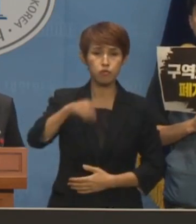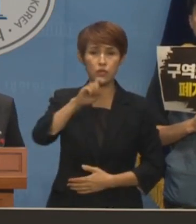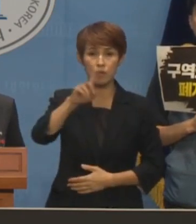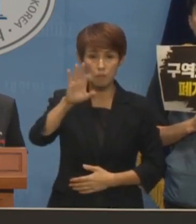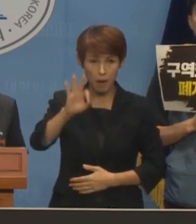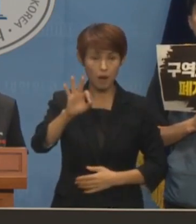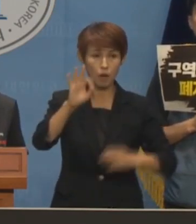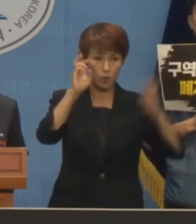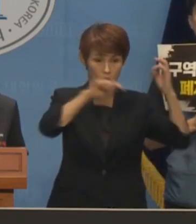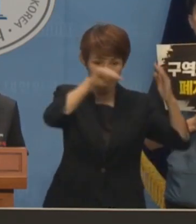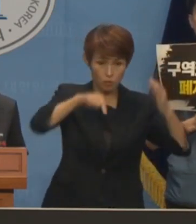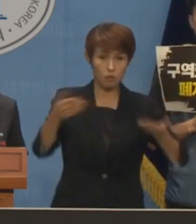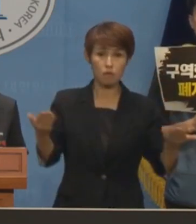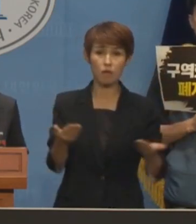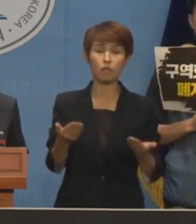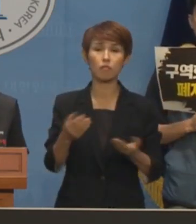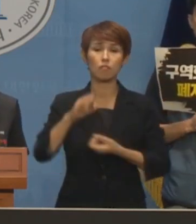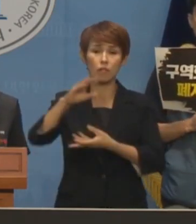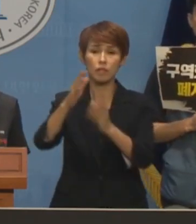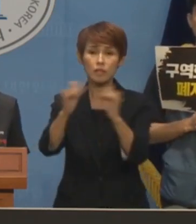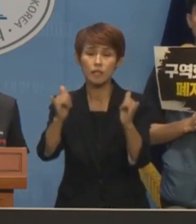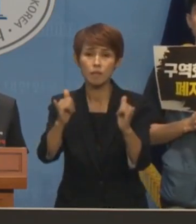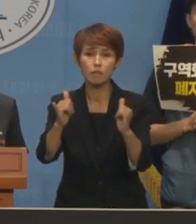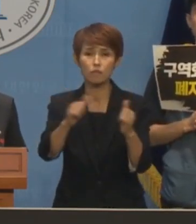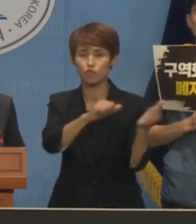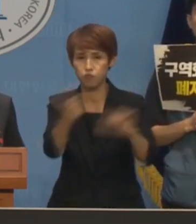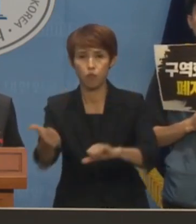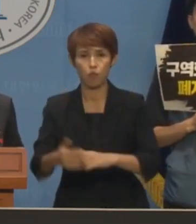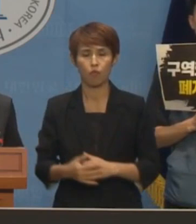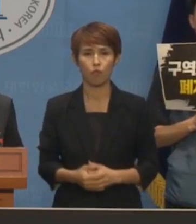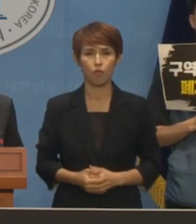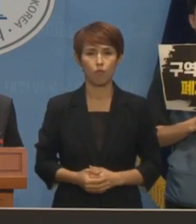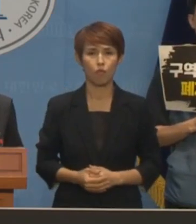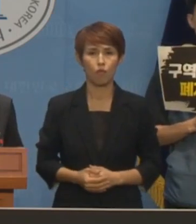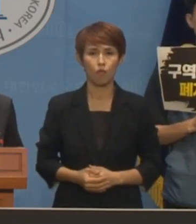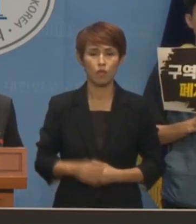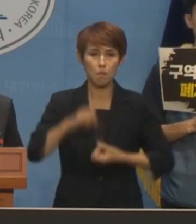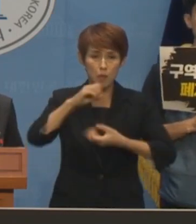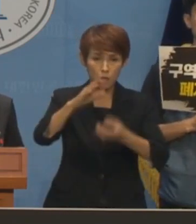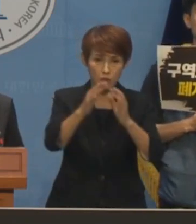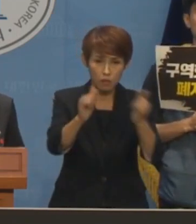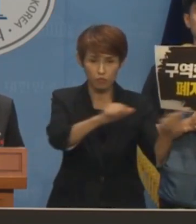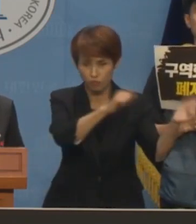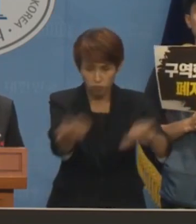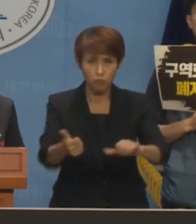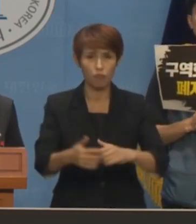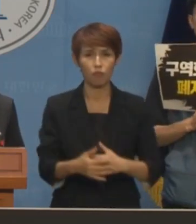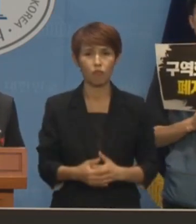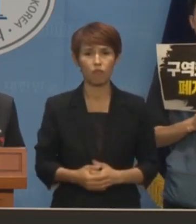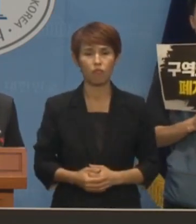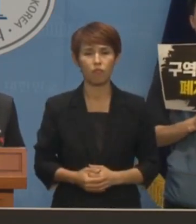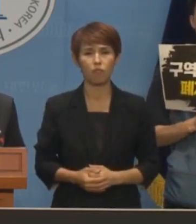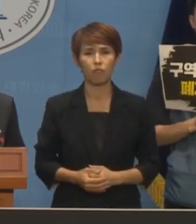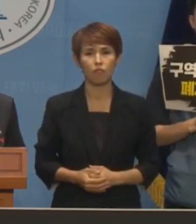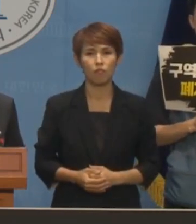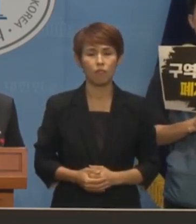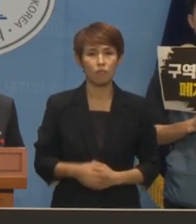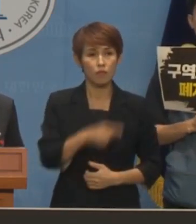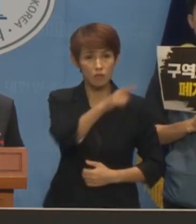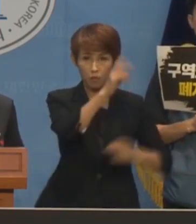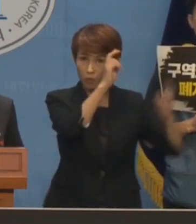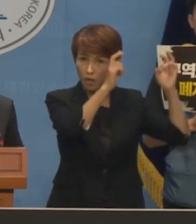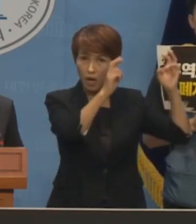일하던 노동자가 사망하고 배송을 하던 노동자들이 사망을 하고 있습니다 하지만 쿠팡은